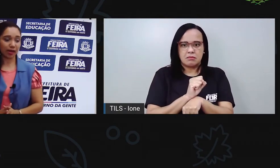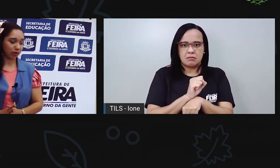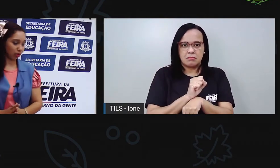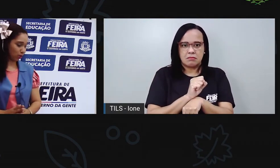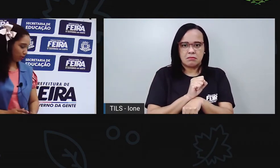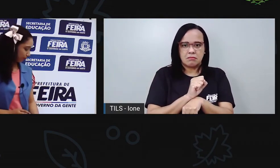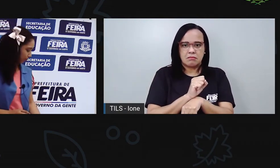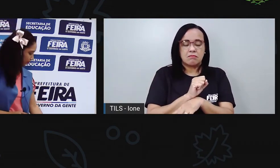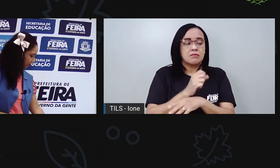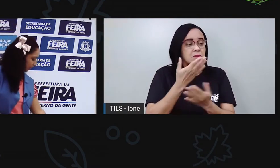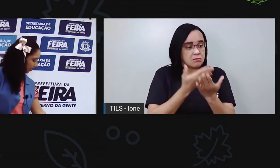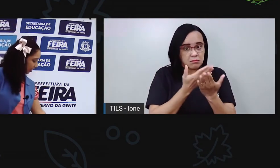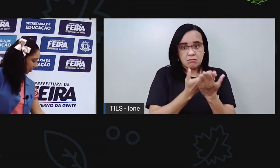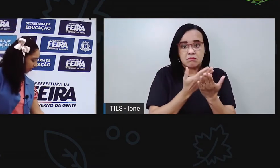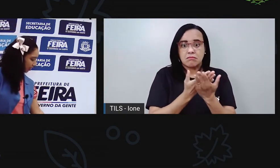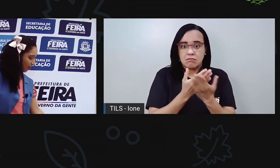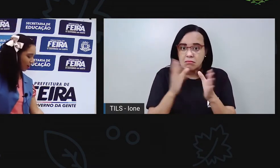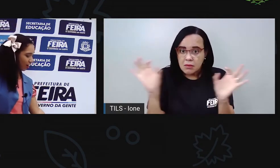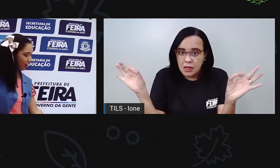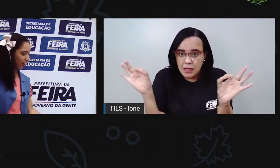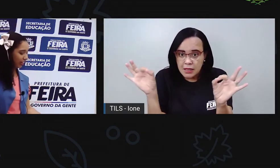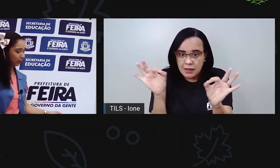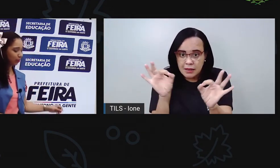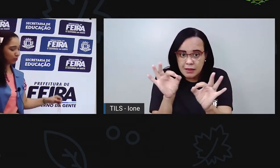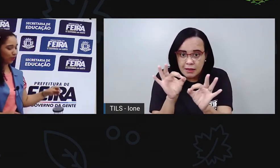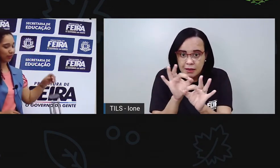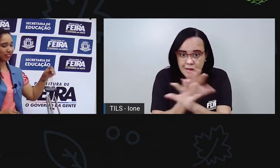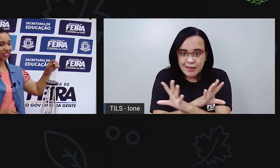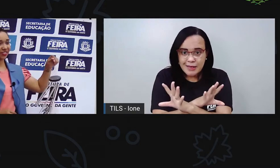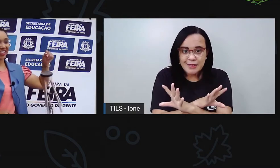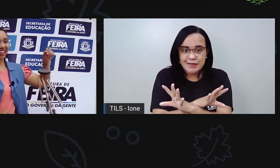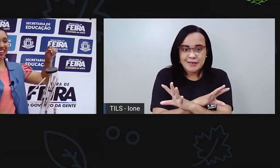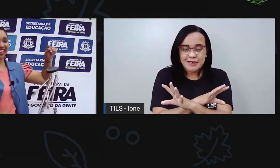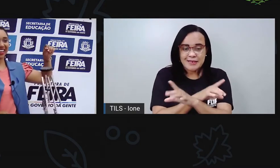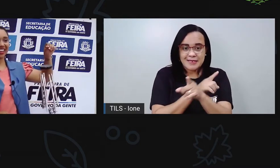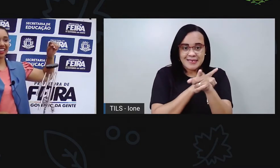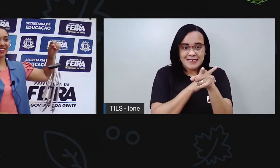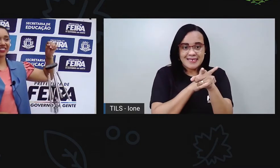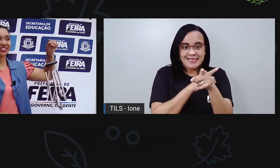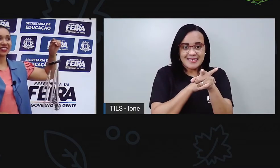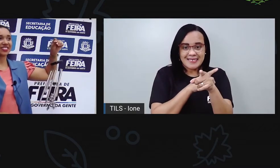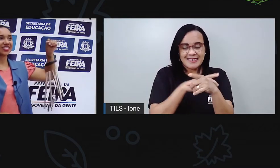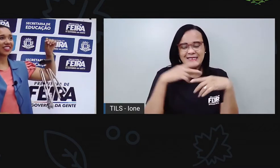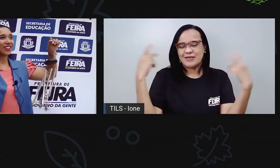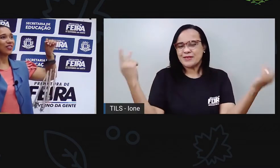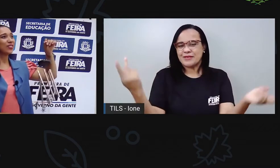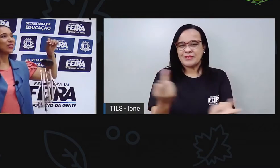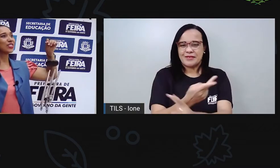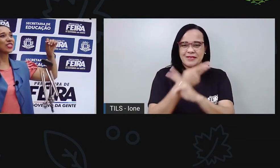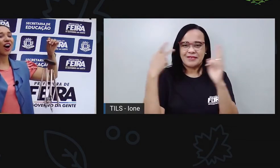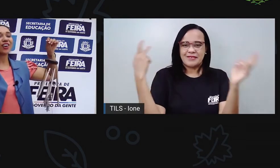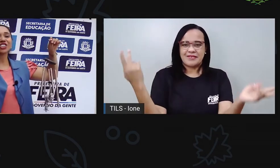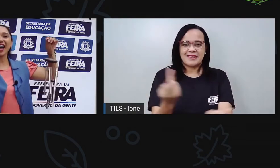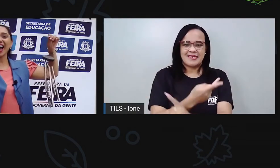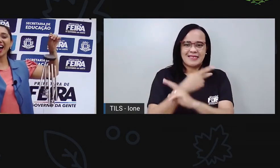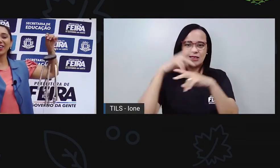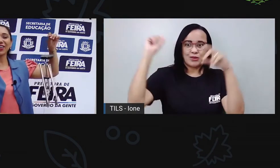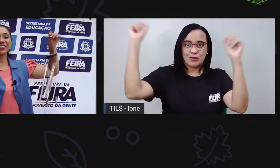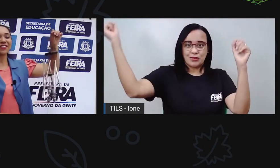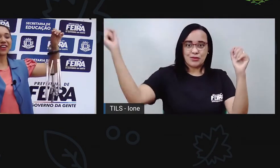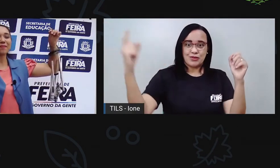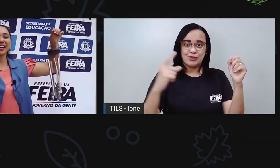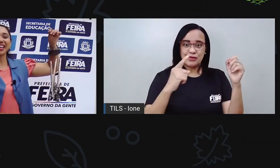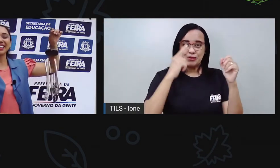já terminou. E olha os bons ventos. O sol já